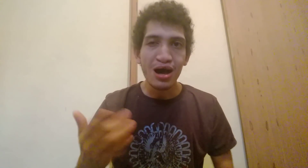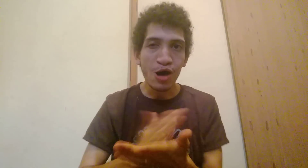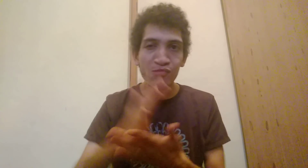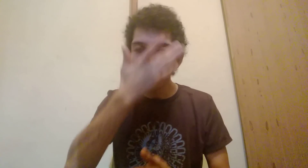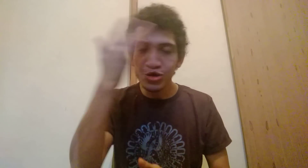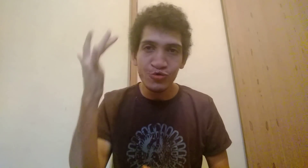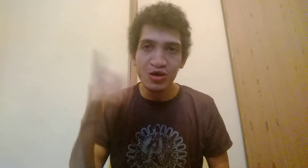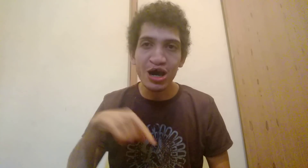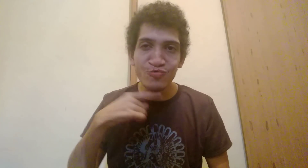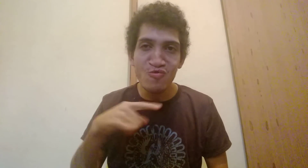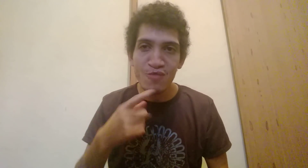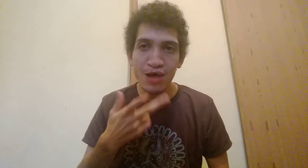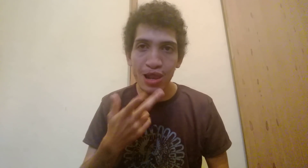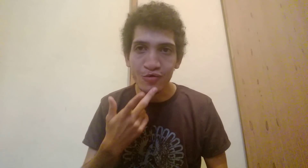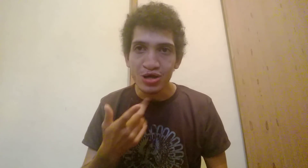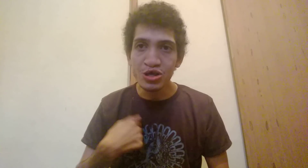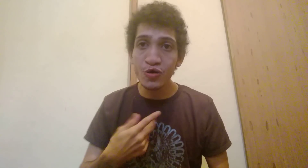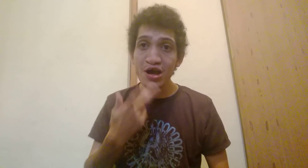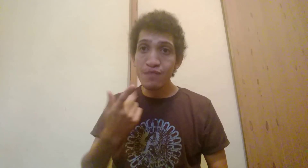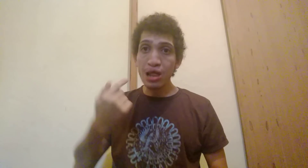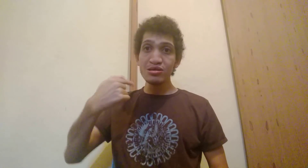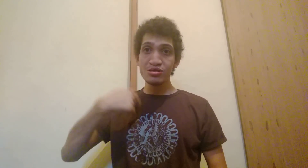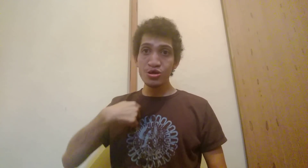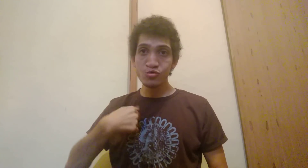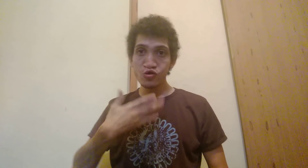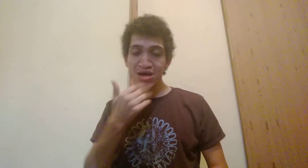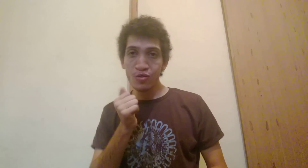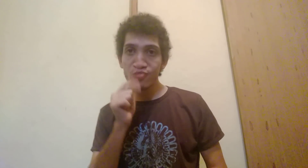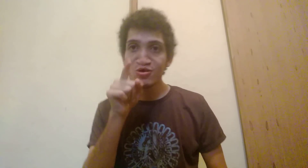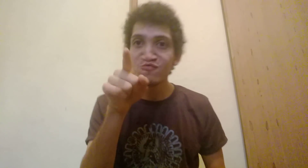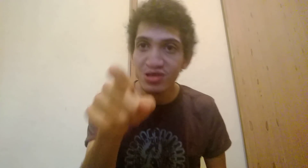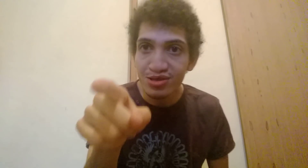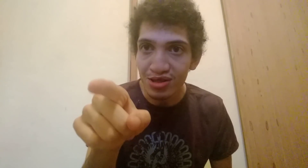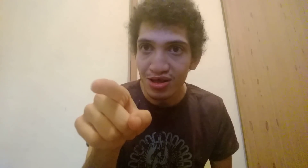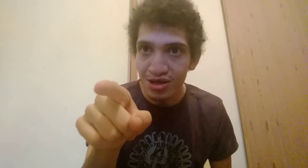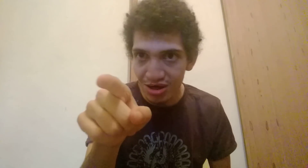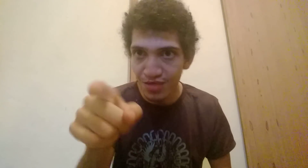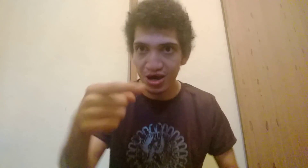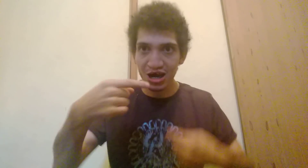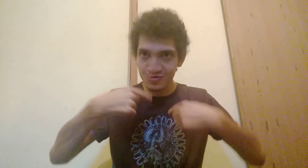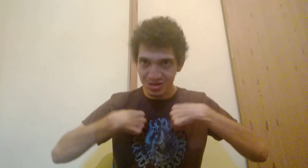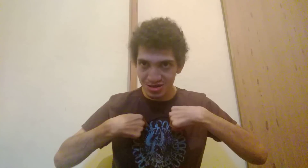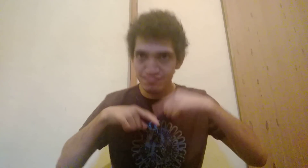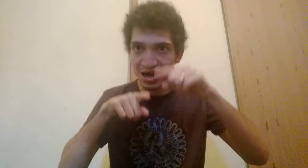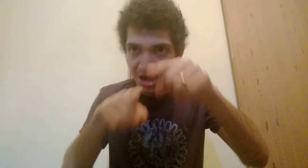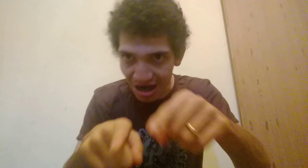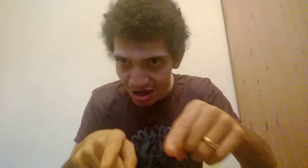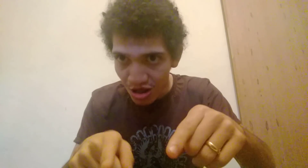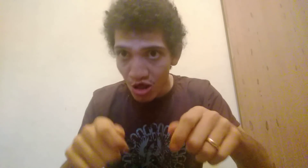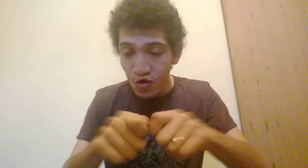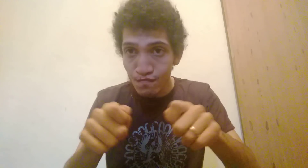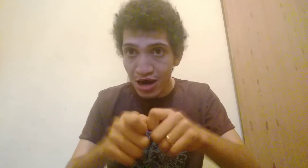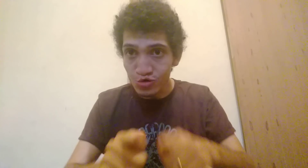Algumas pessoas falaram, isso é falar que eu sou melhor do que você, né? No caso, assim pra cá, eu passo,